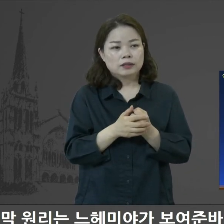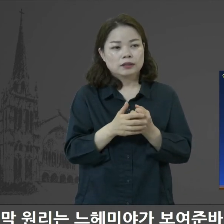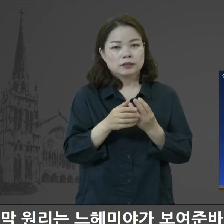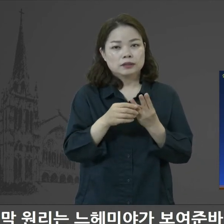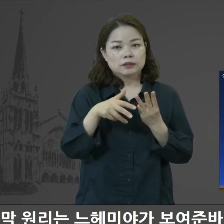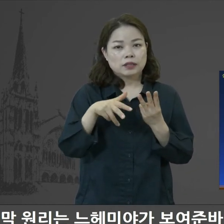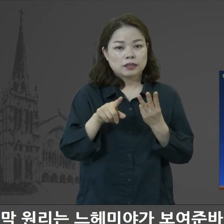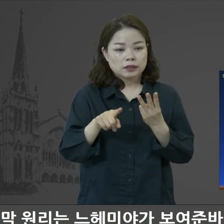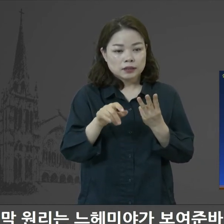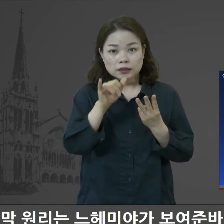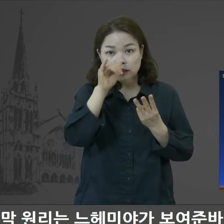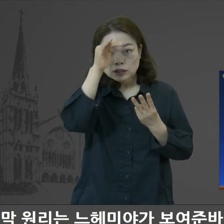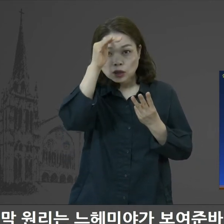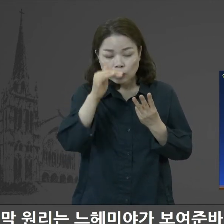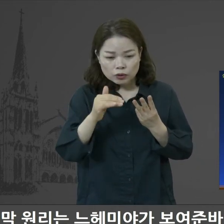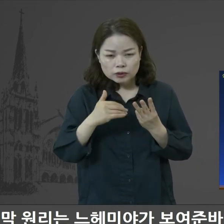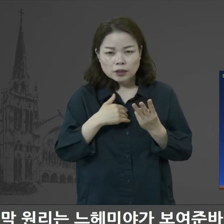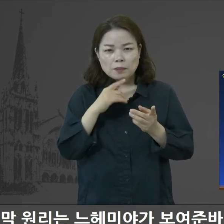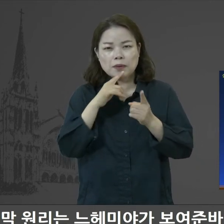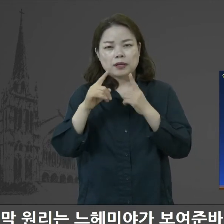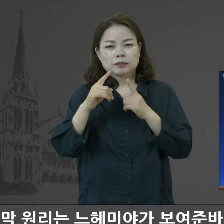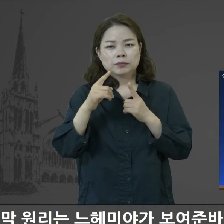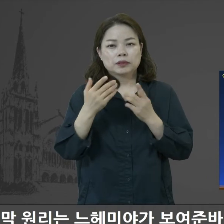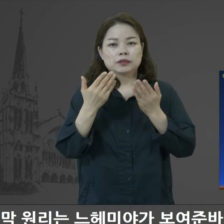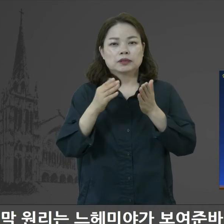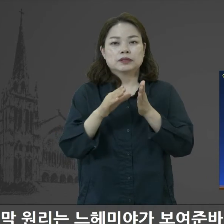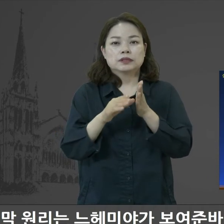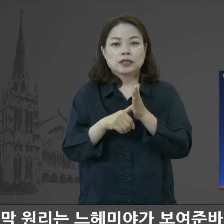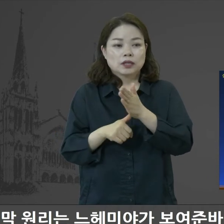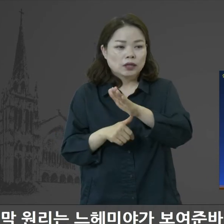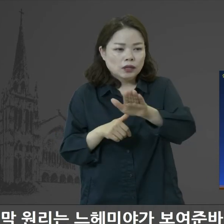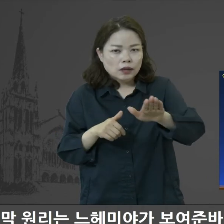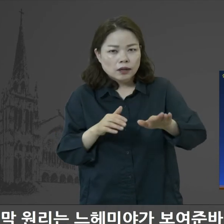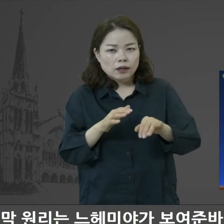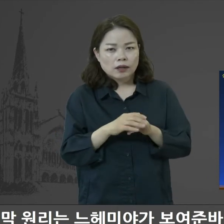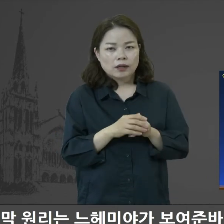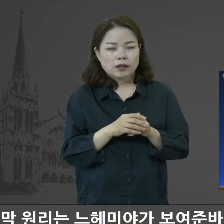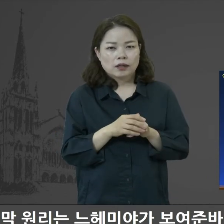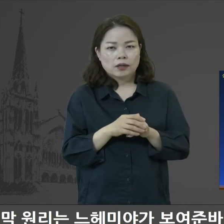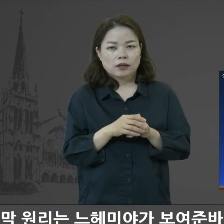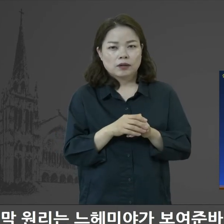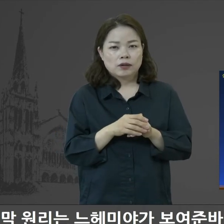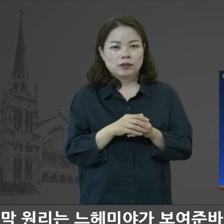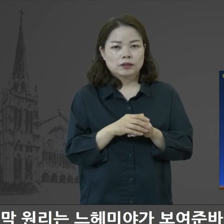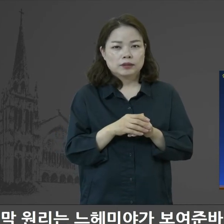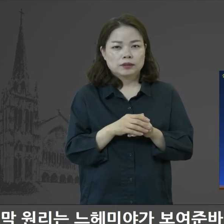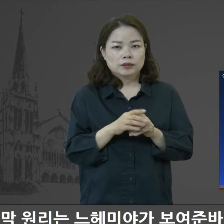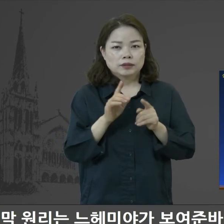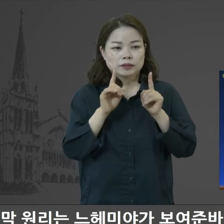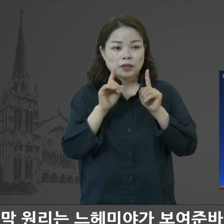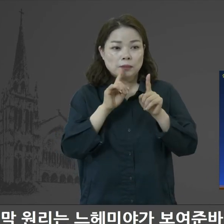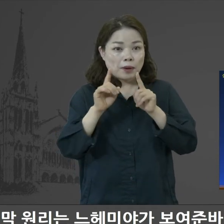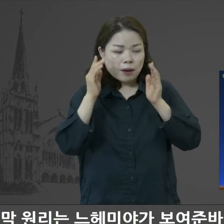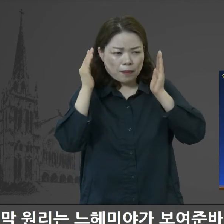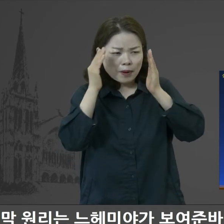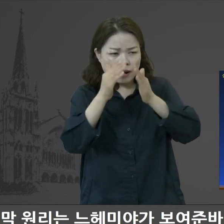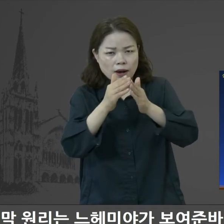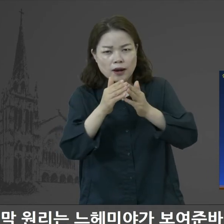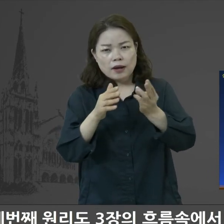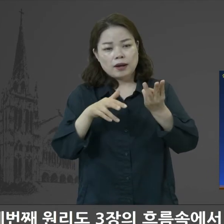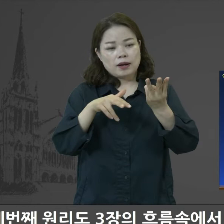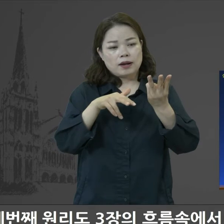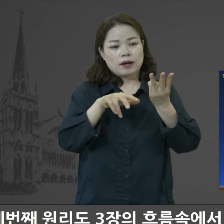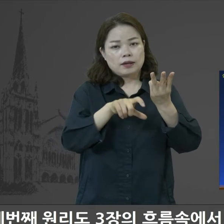속에서 보여지는데 제가 말씀을 드릴 때 여러분들 한번 방향만 확인하고 한번 따라와 주시기를 바랍니다.